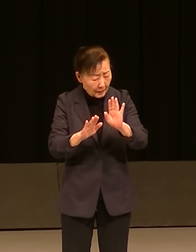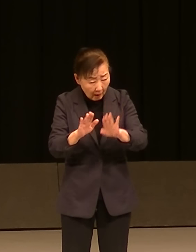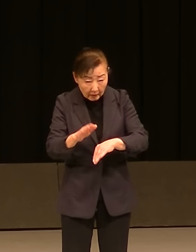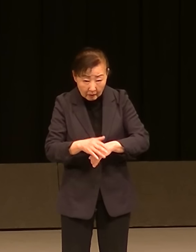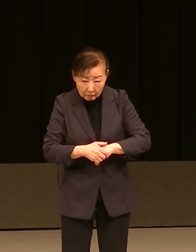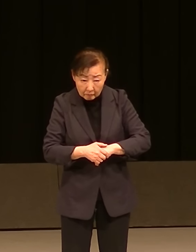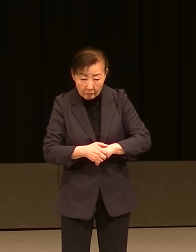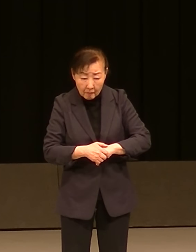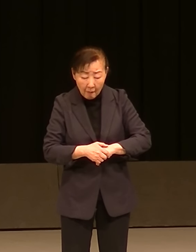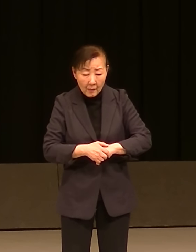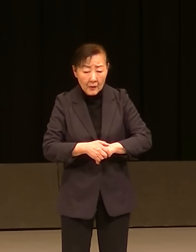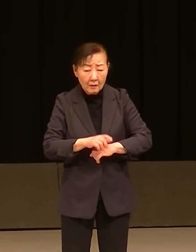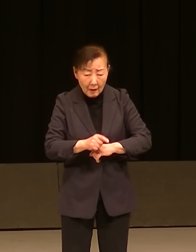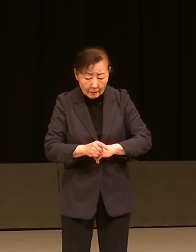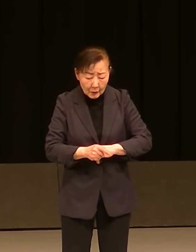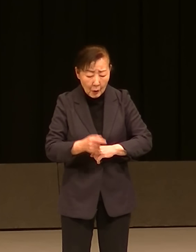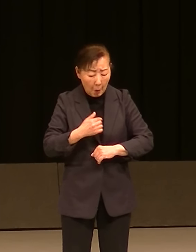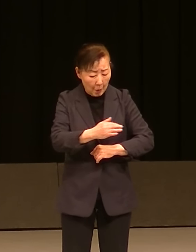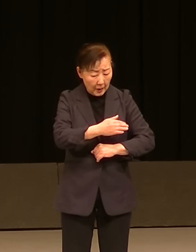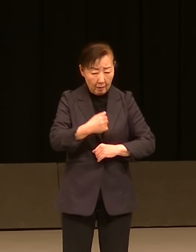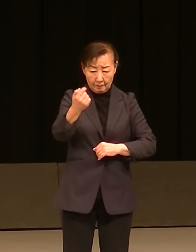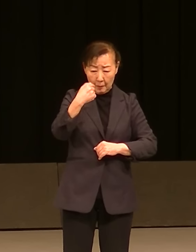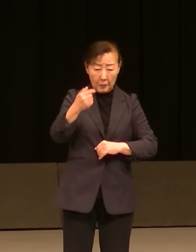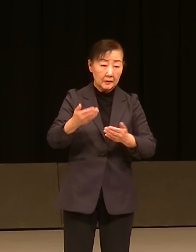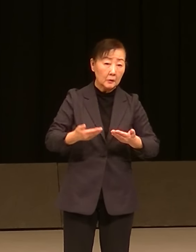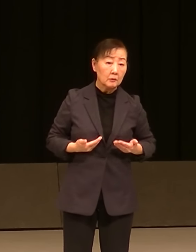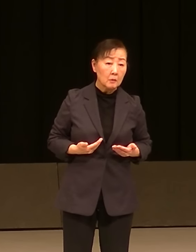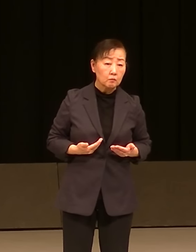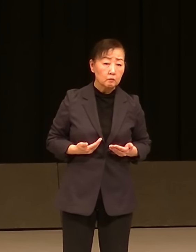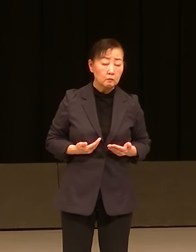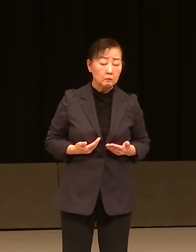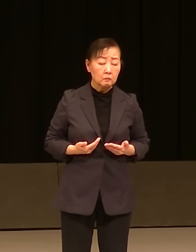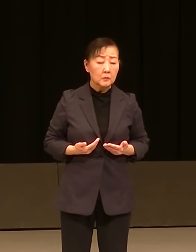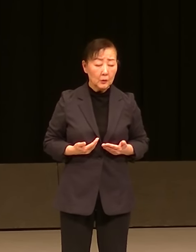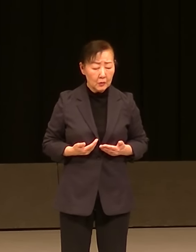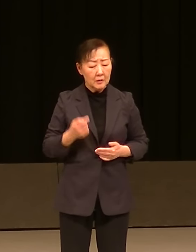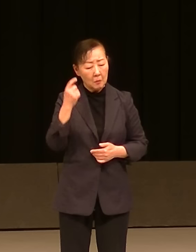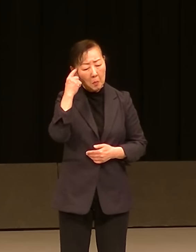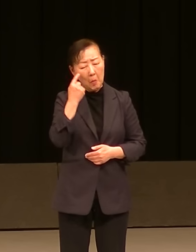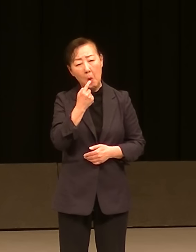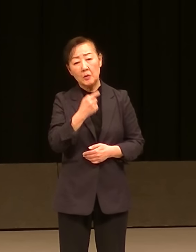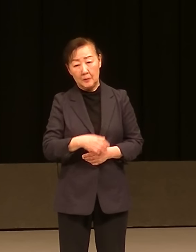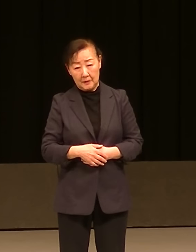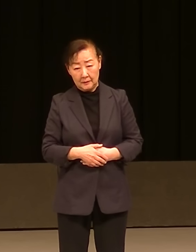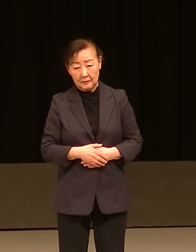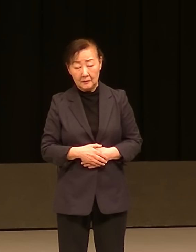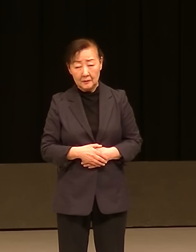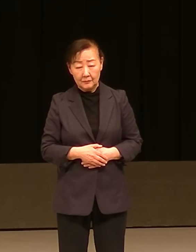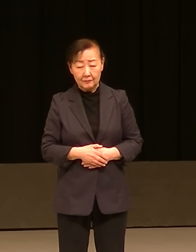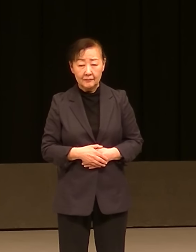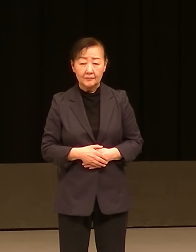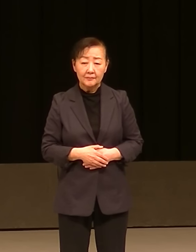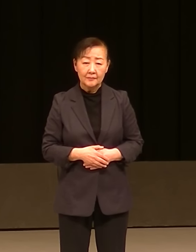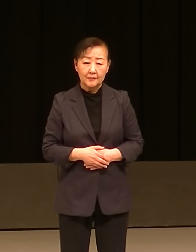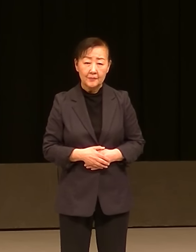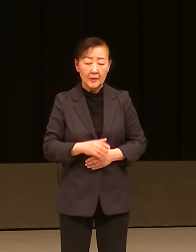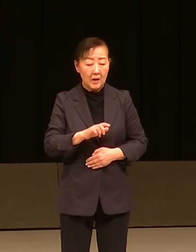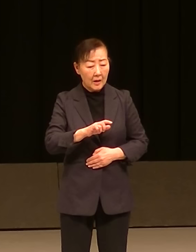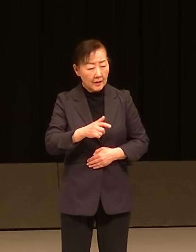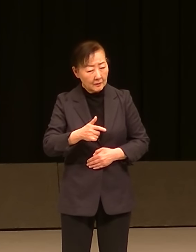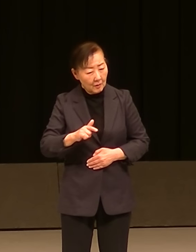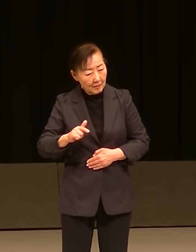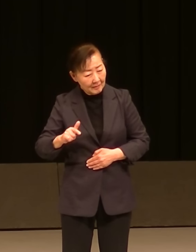を我々に訴えかけてくれているというふうに、まあ、思うのでございます。まあ、そんなわけで、いろんな